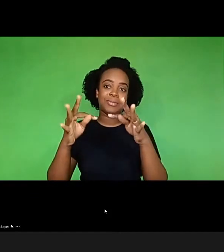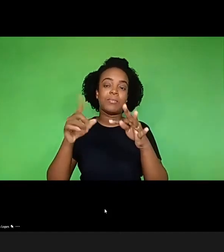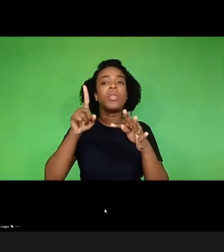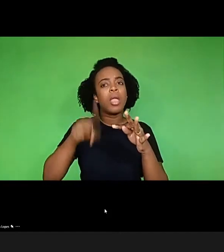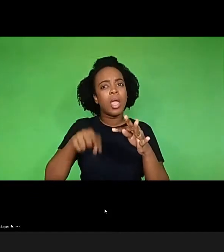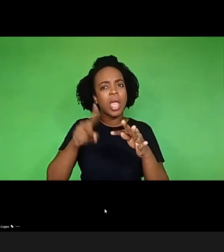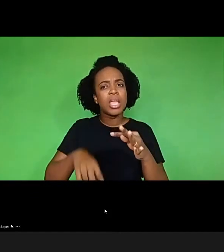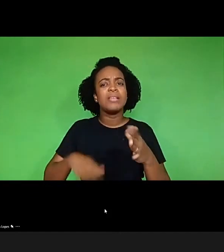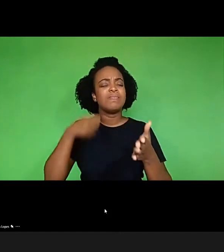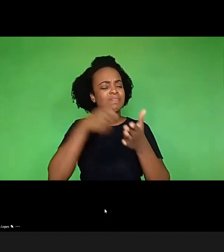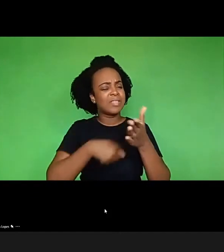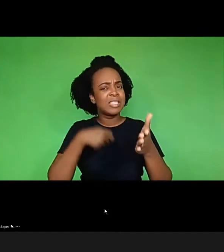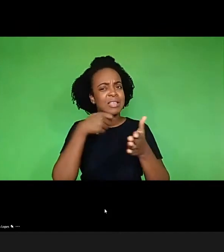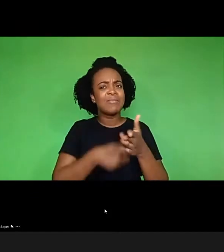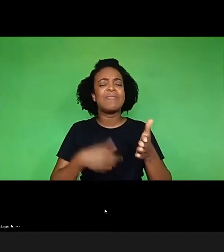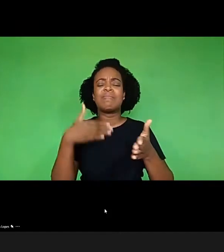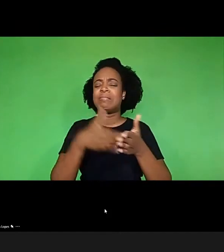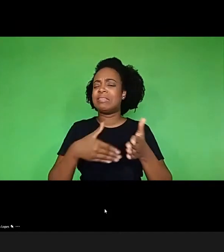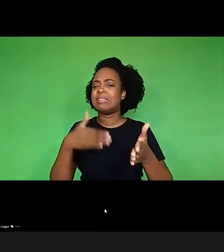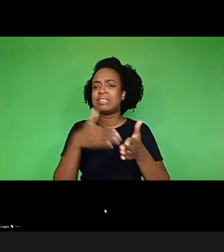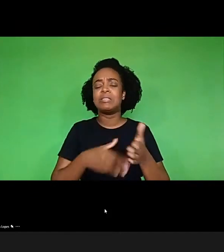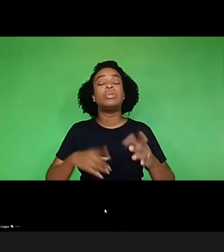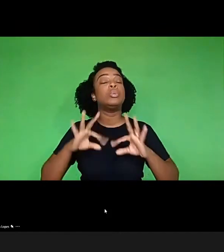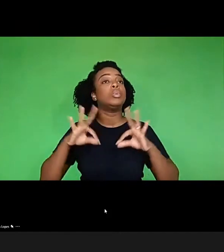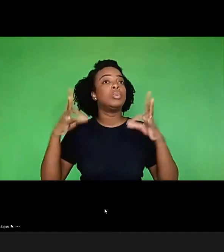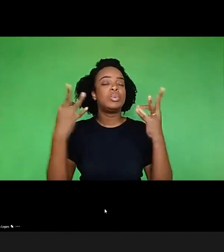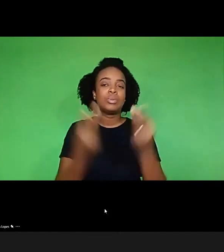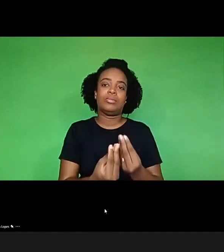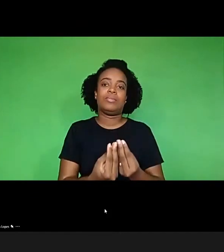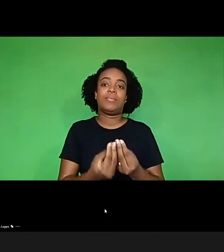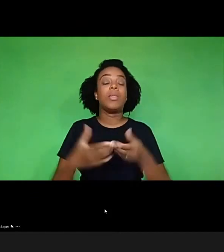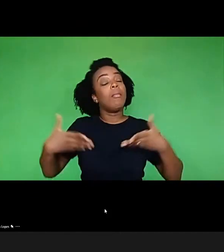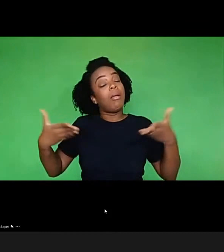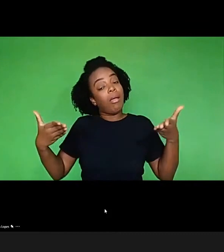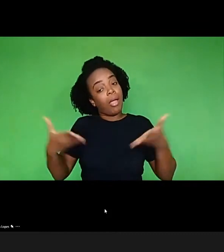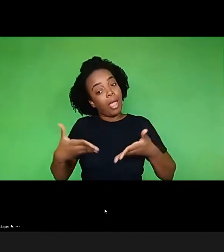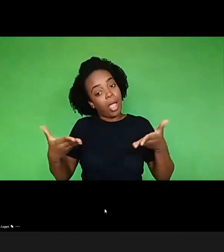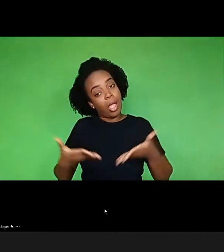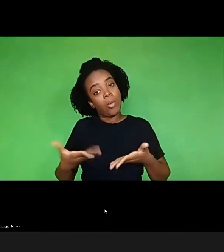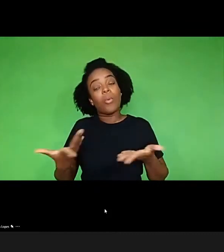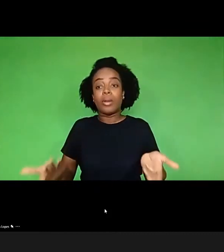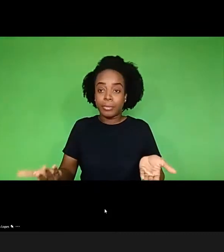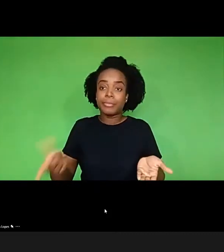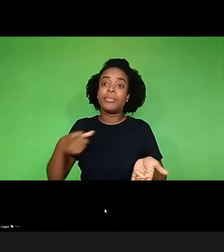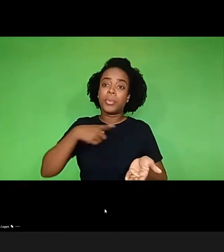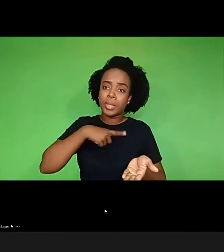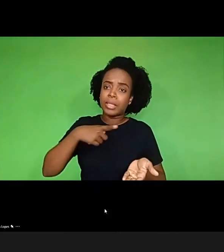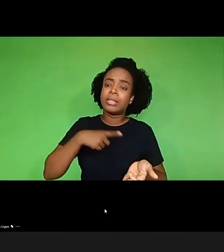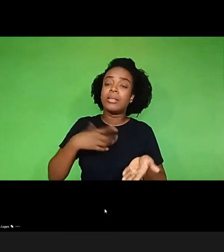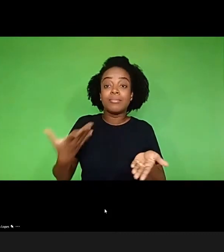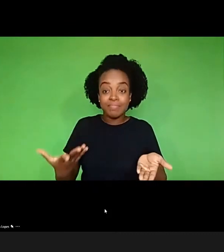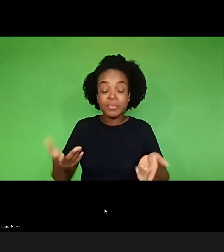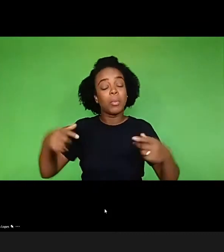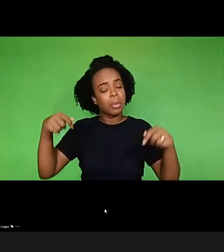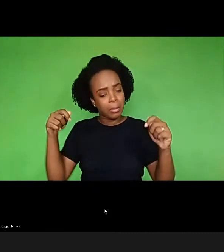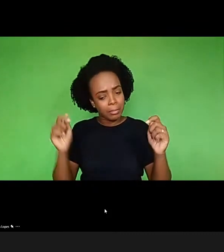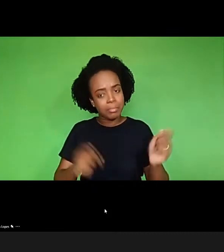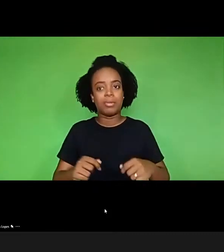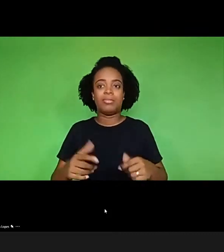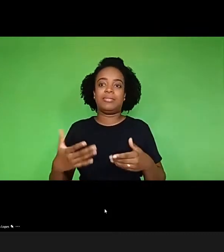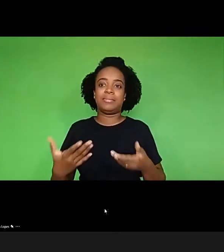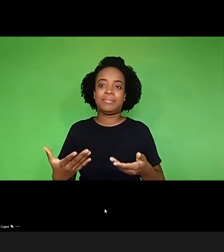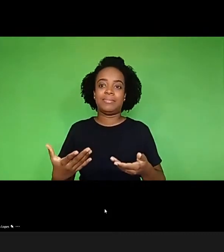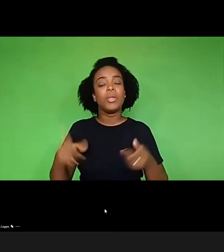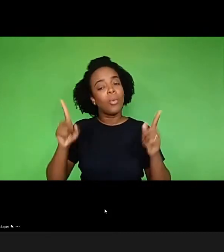para todo mundo, mas nesse momento é o que a gente tem, é o que a gente pode fazer, e é nesse